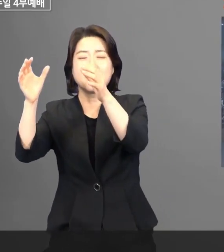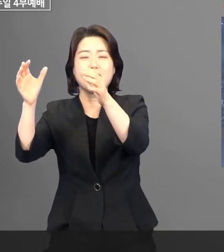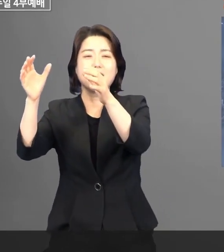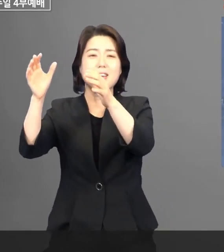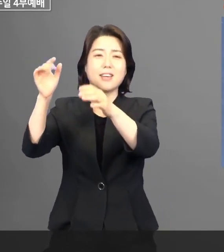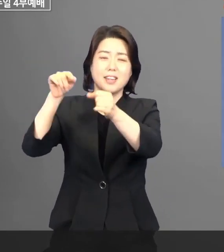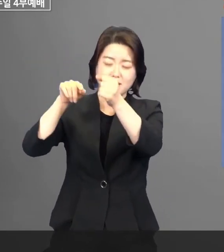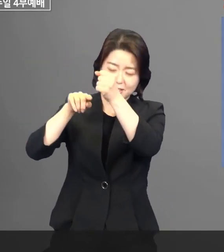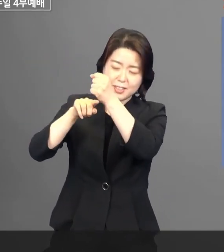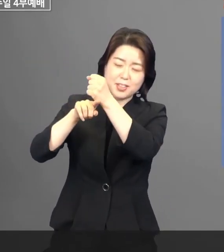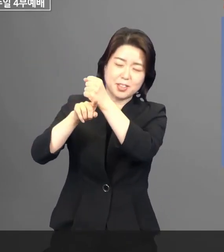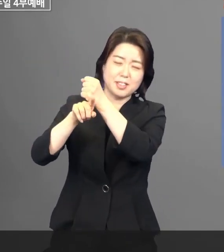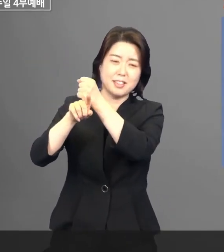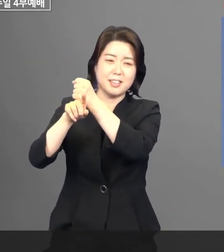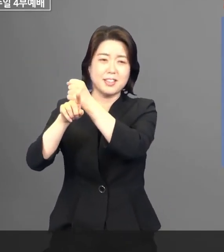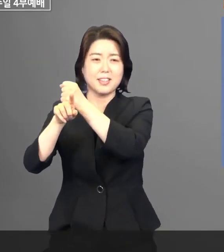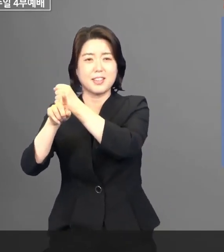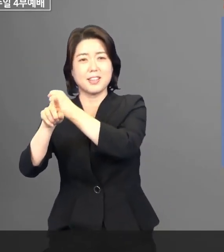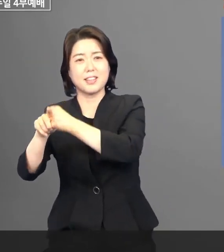나라